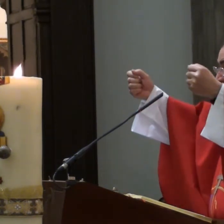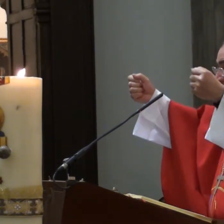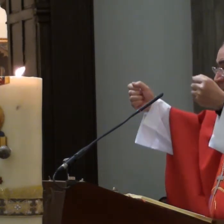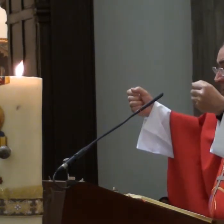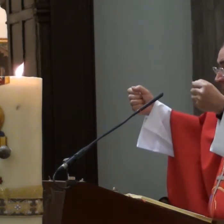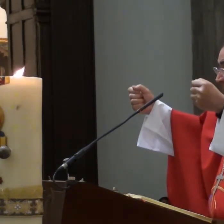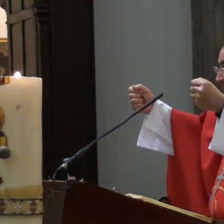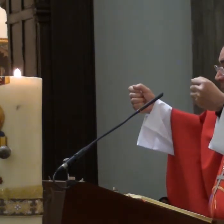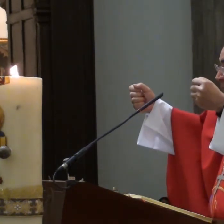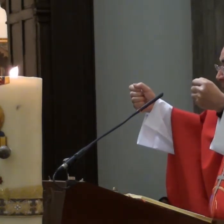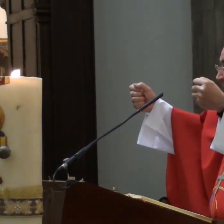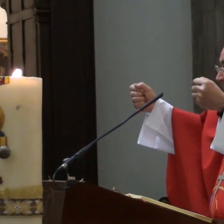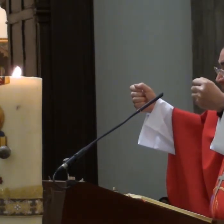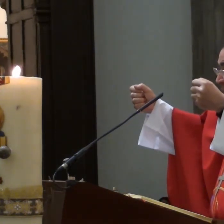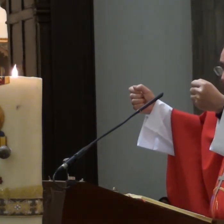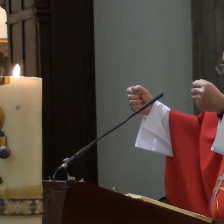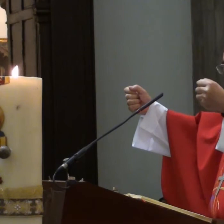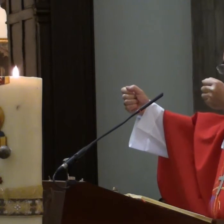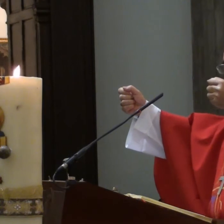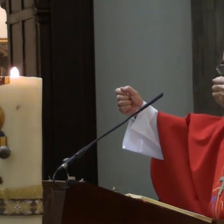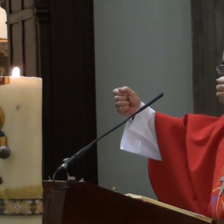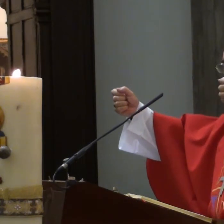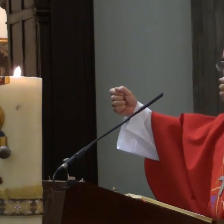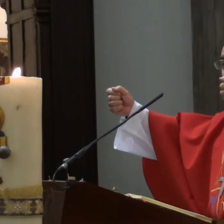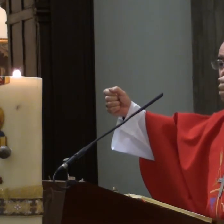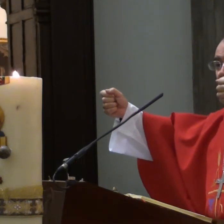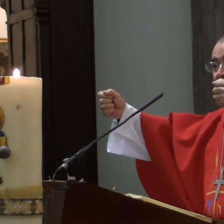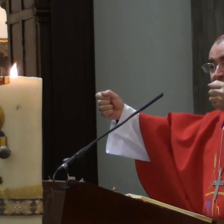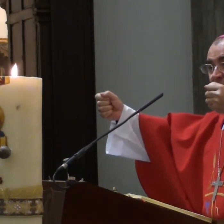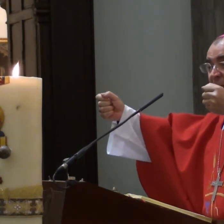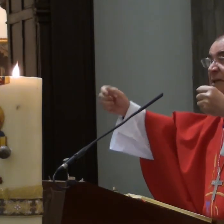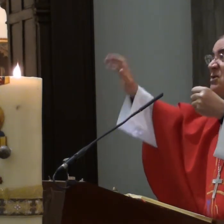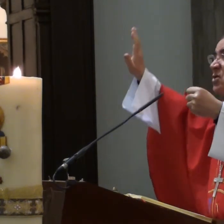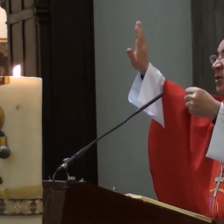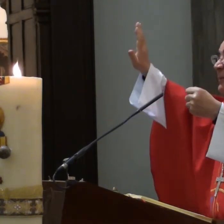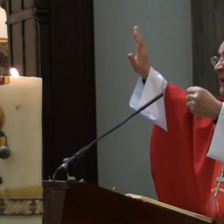en periódico y cuando viene la esposa a decirnos